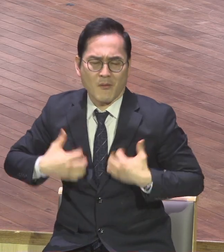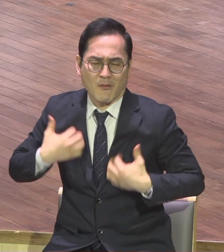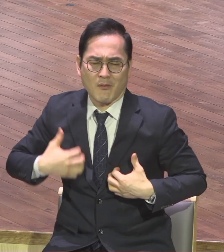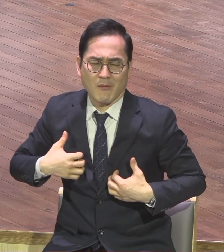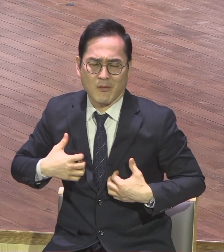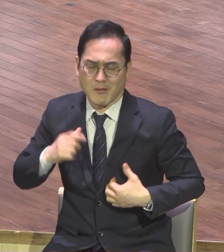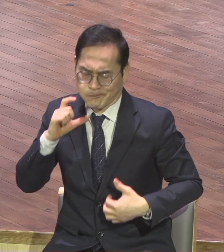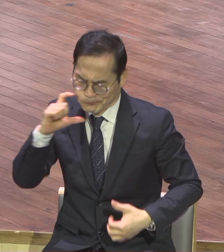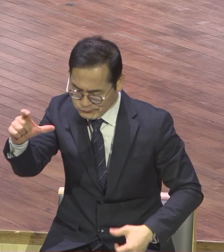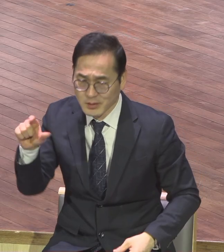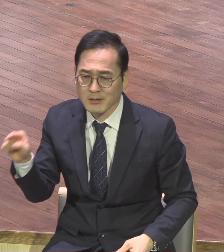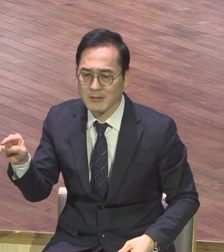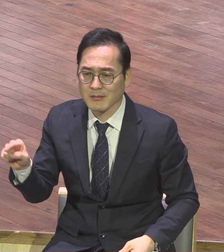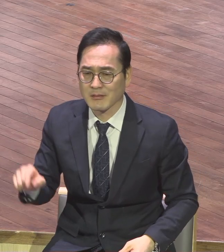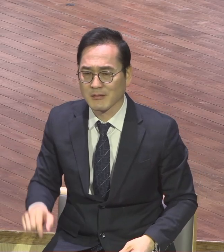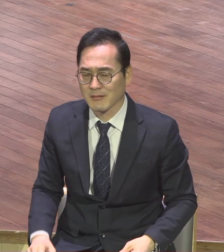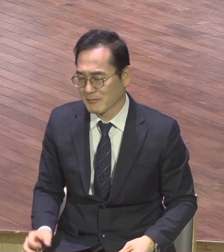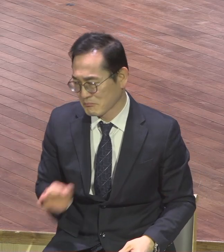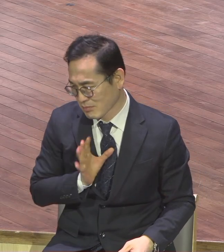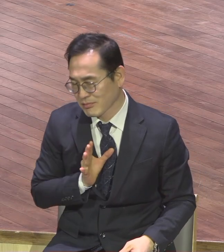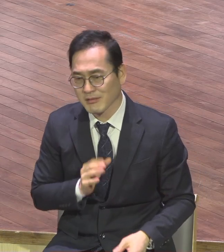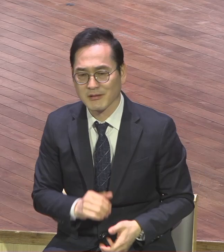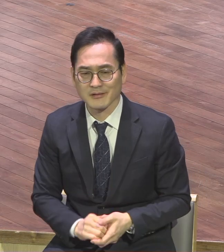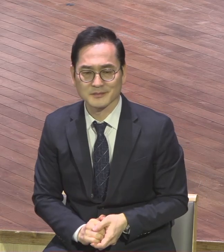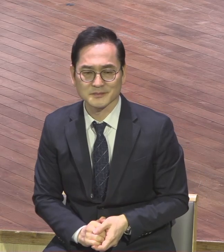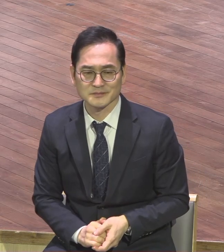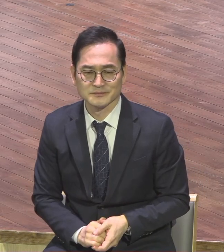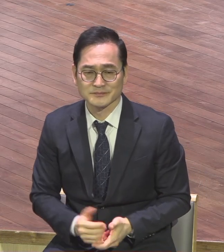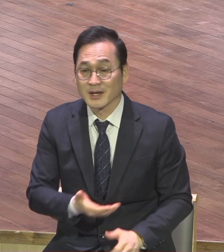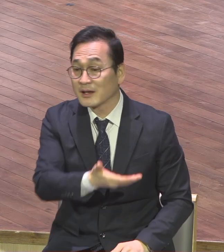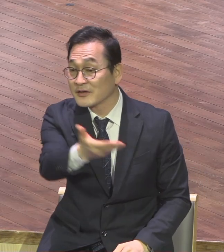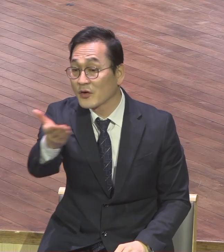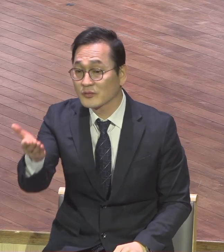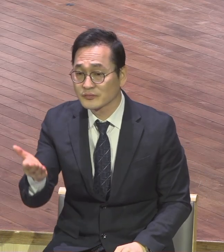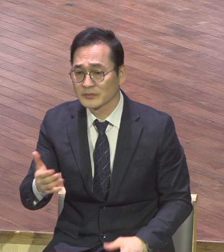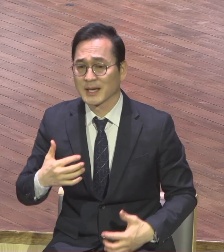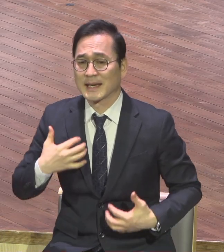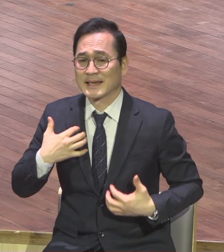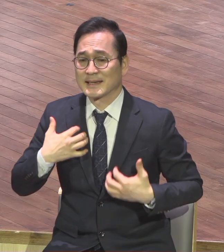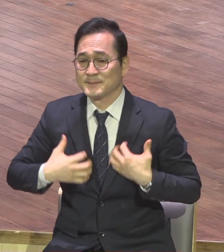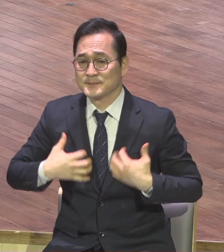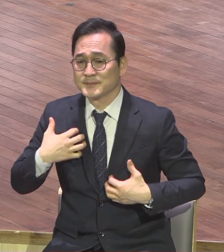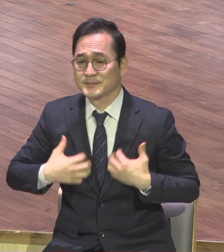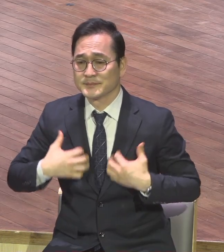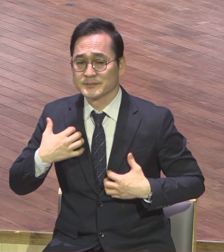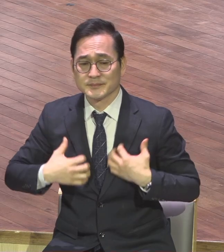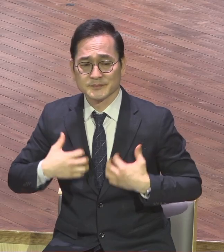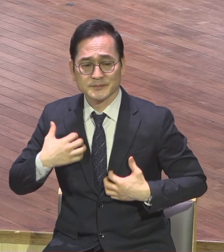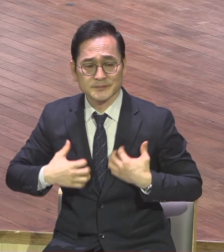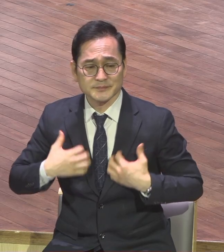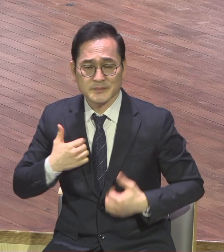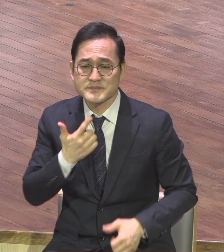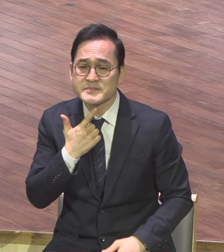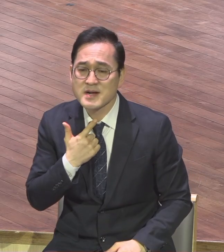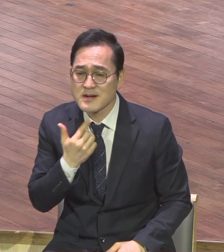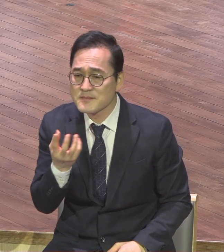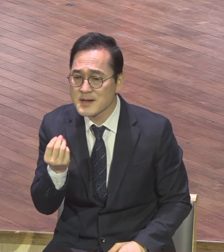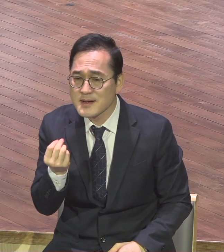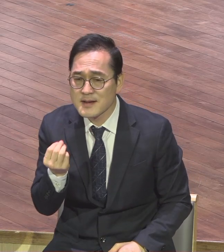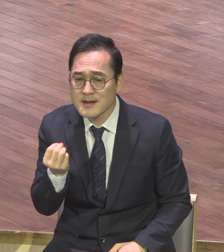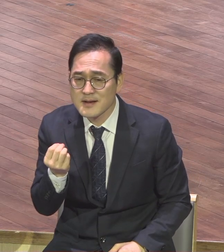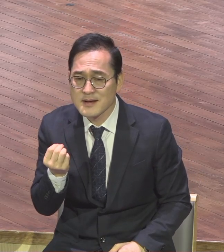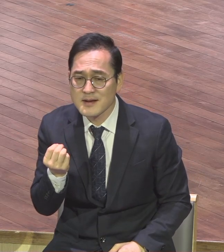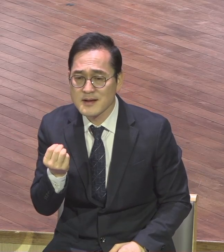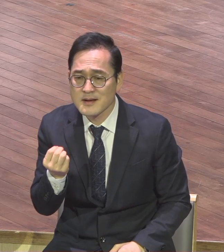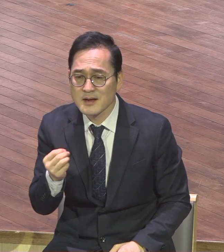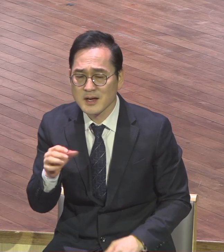2022년 마지막 주일을 맞이해서 성도 여러분들은 과연 얼마나 기쁨의 삶을 사셨습니까? 코로나19 팬데믹으로